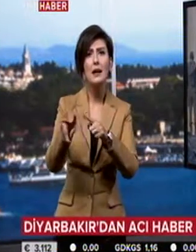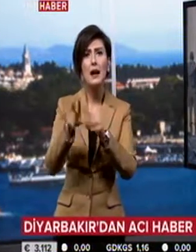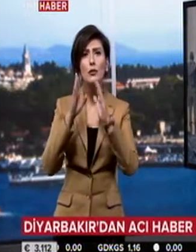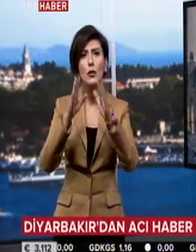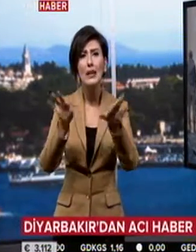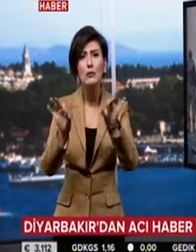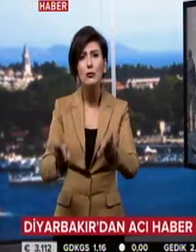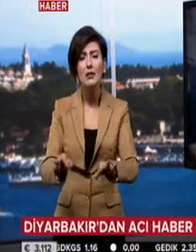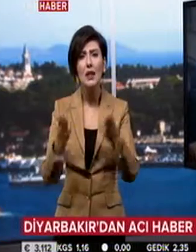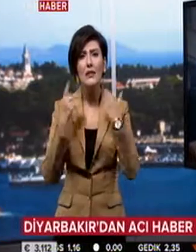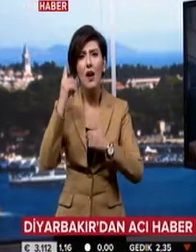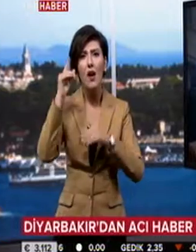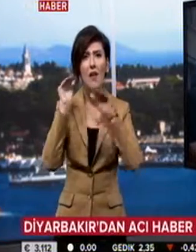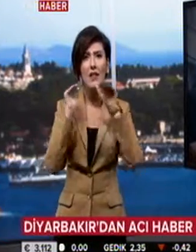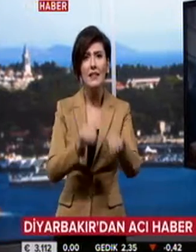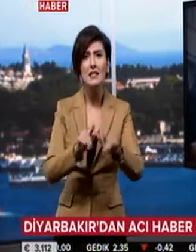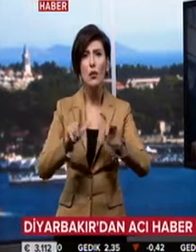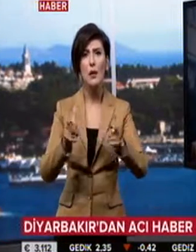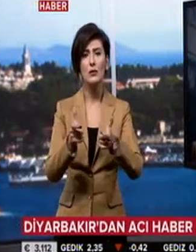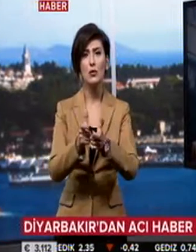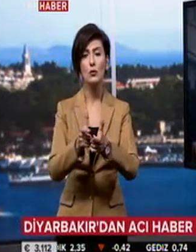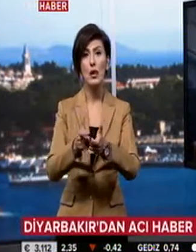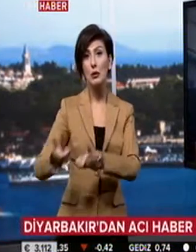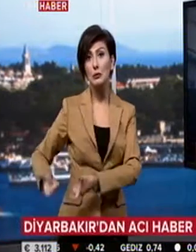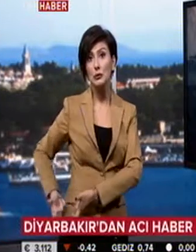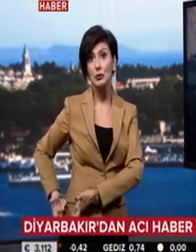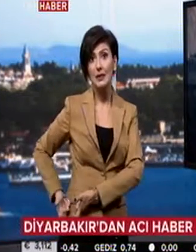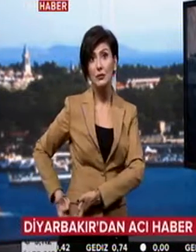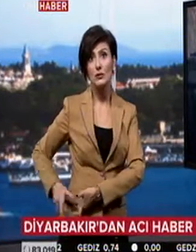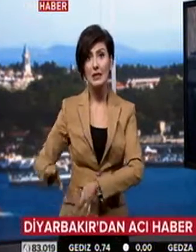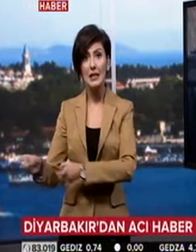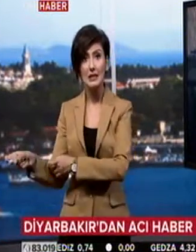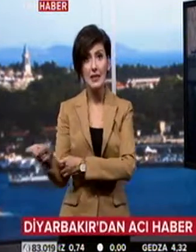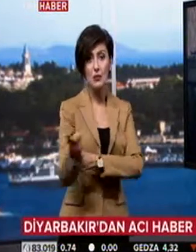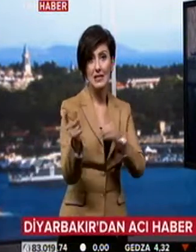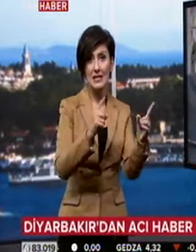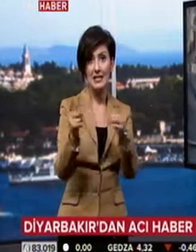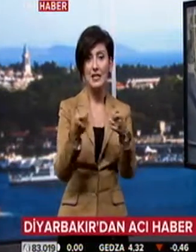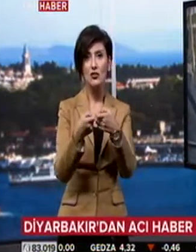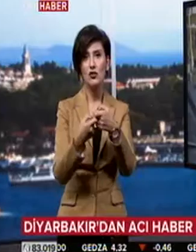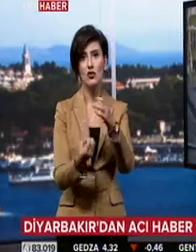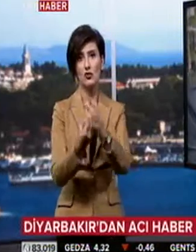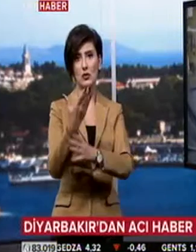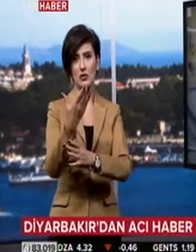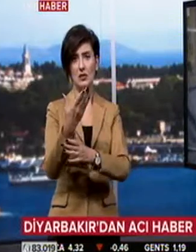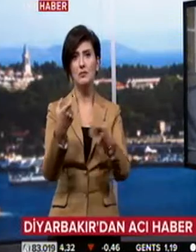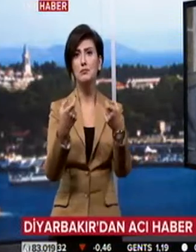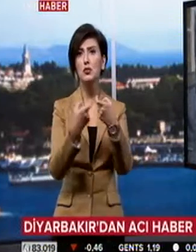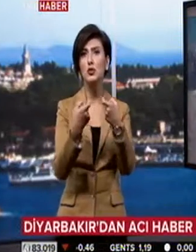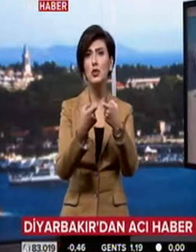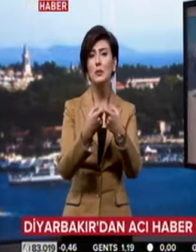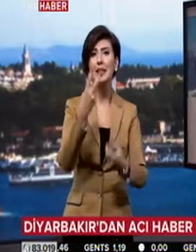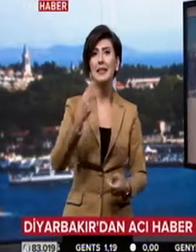örgütü PKK'ya yönelik başlatılan hava destekli operasyonda güvenlik güçleriyle teröristler arasında çatışma